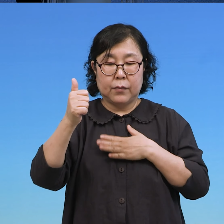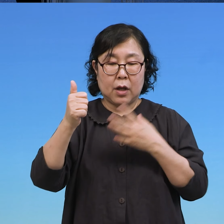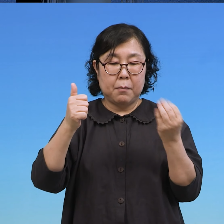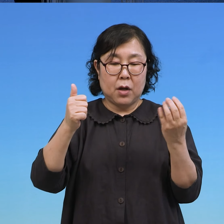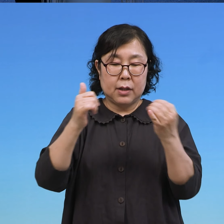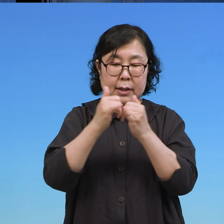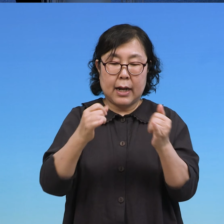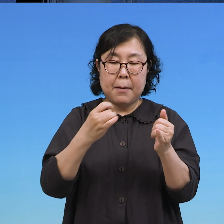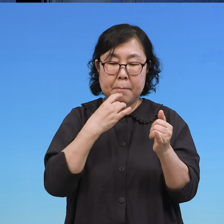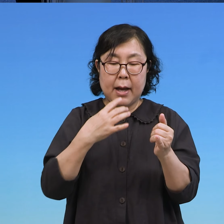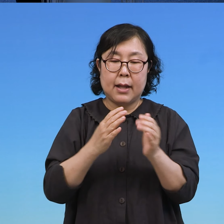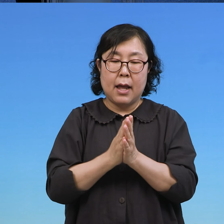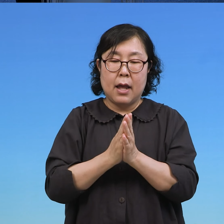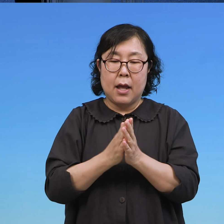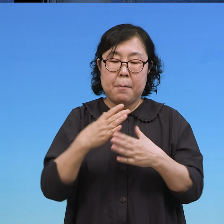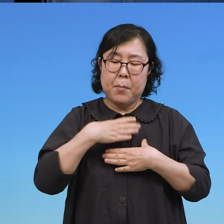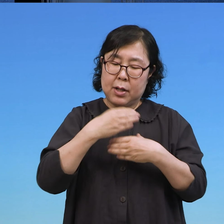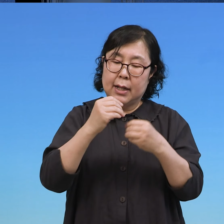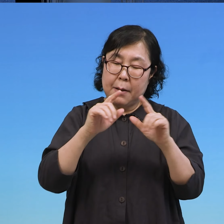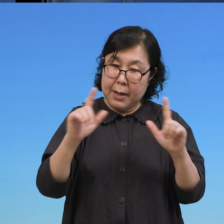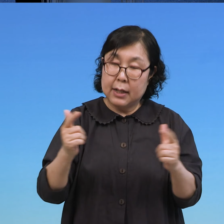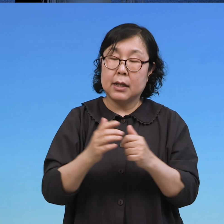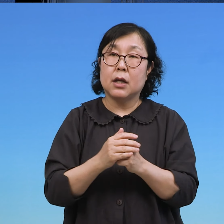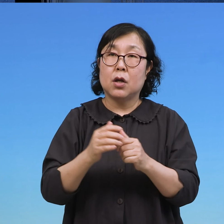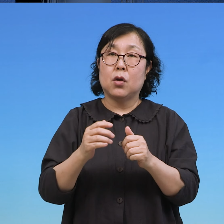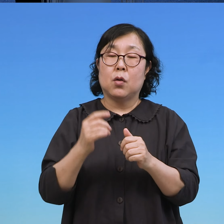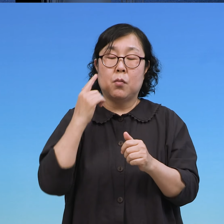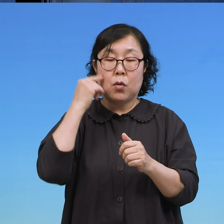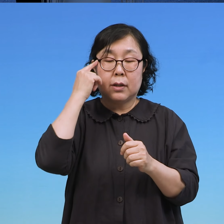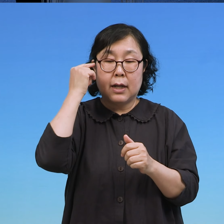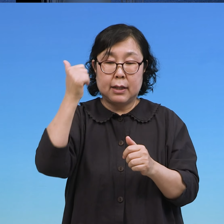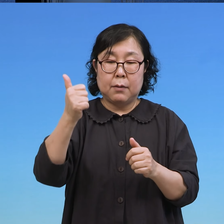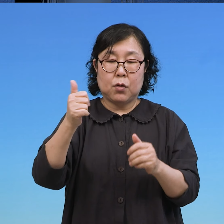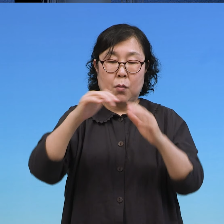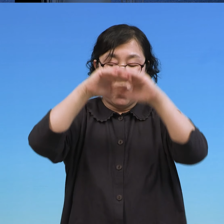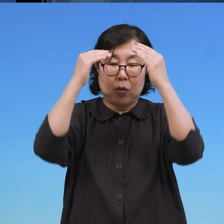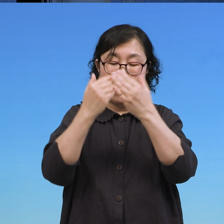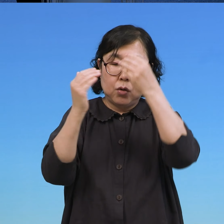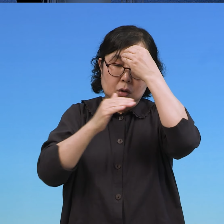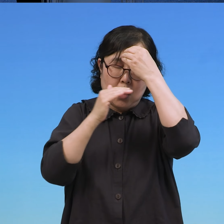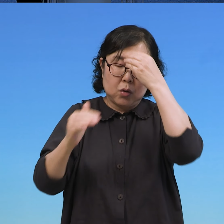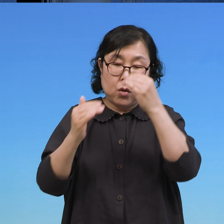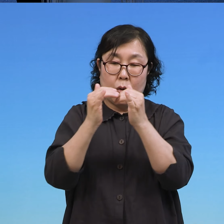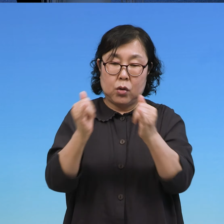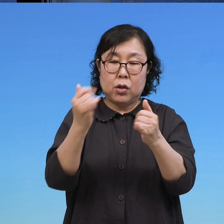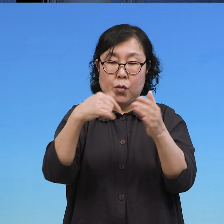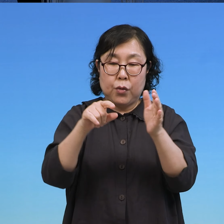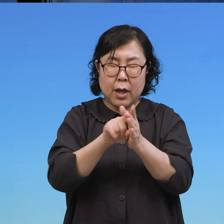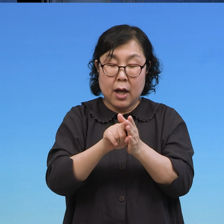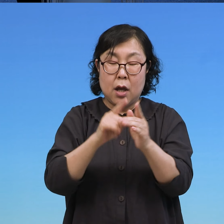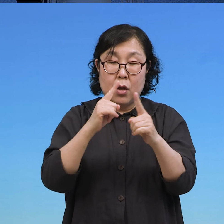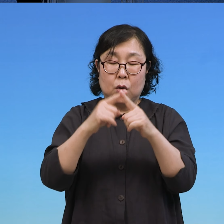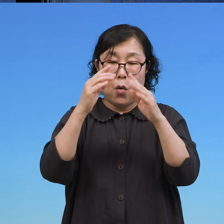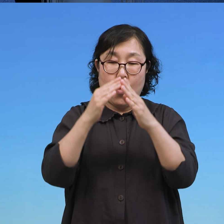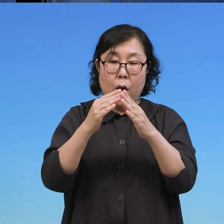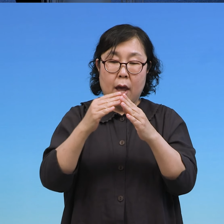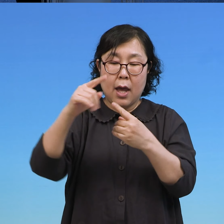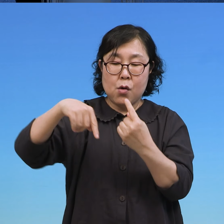목사님이나 저희 몇 사람만의 안위가 아닌 교역자와 모든 성도들을 위한 교회 운영에